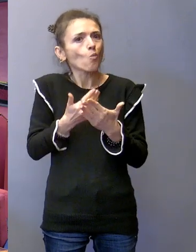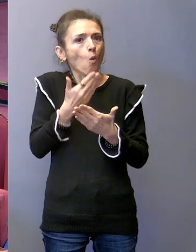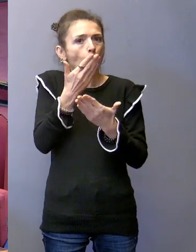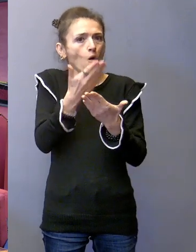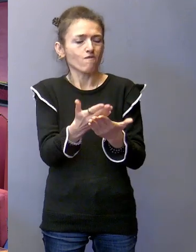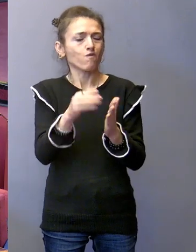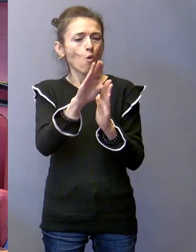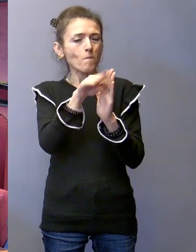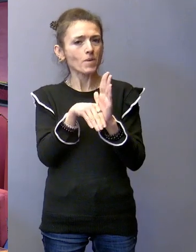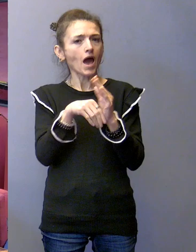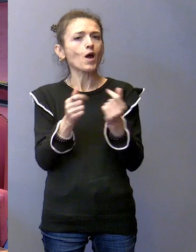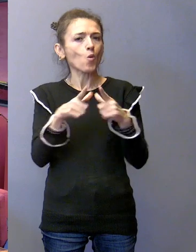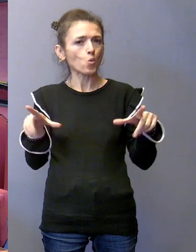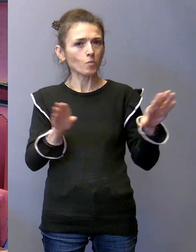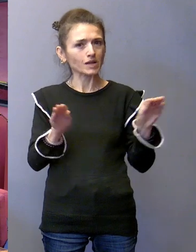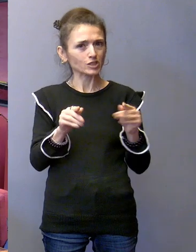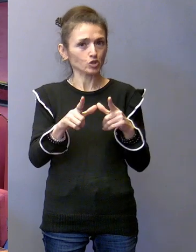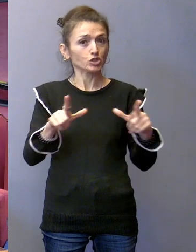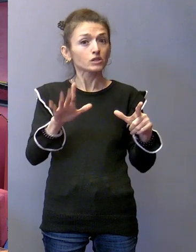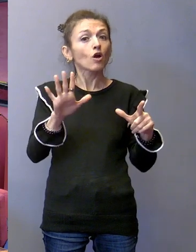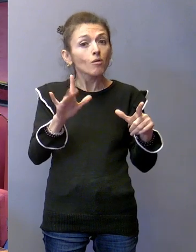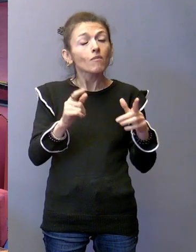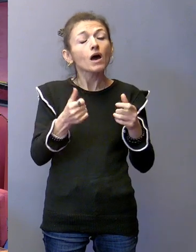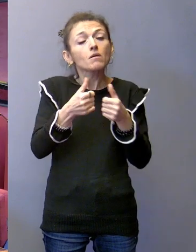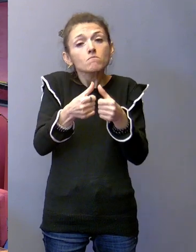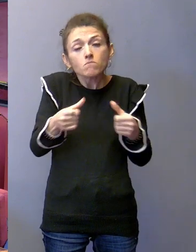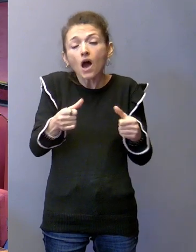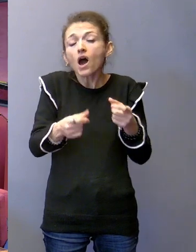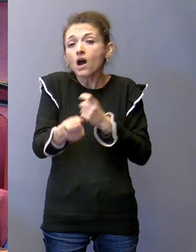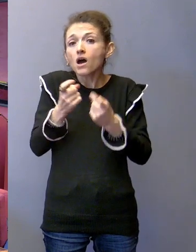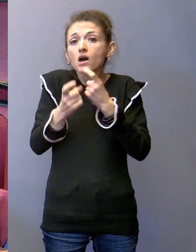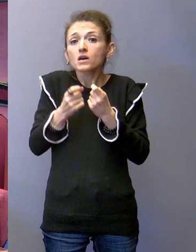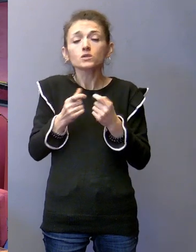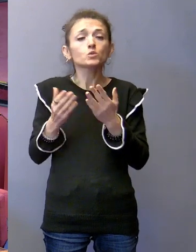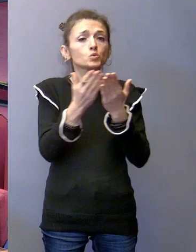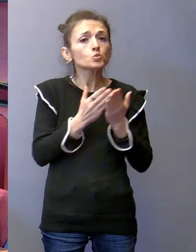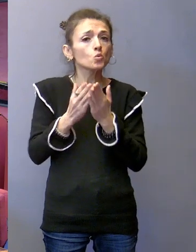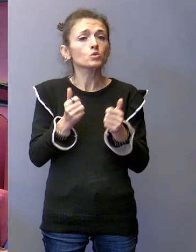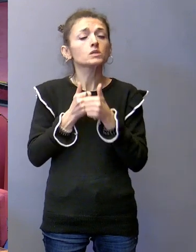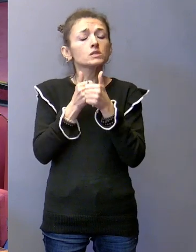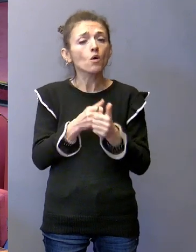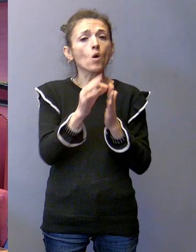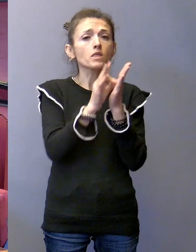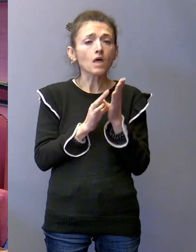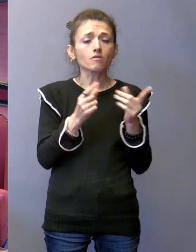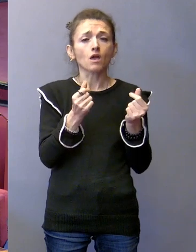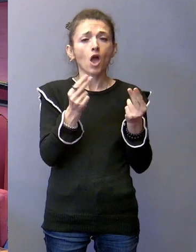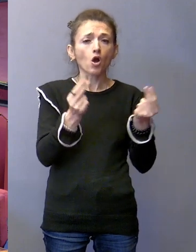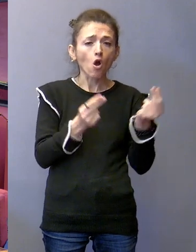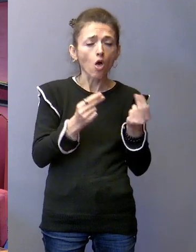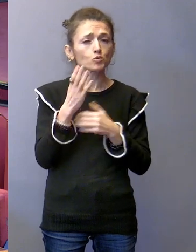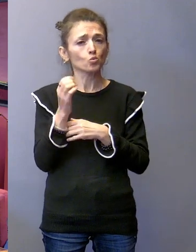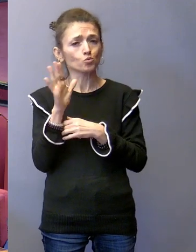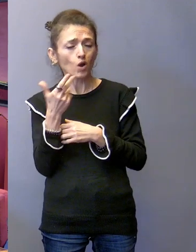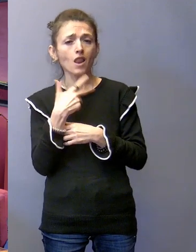cittadina avvenga premessa studi che trattino i dati demografici economici sociali e culturali della città questo